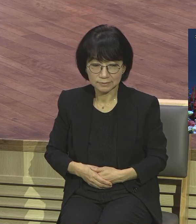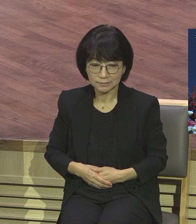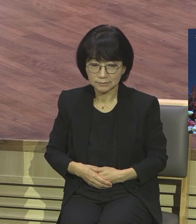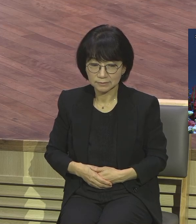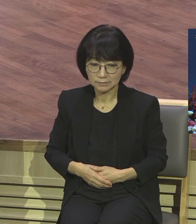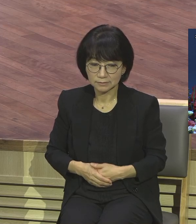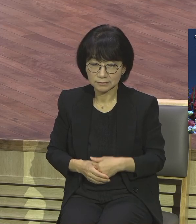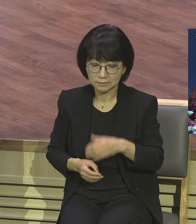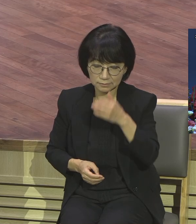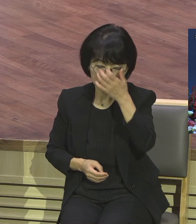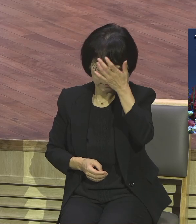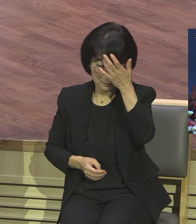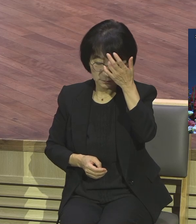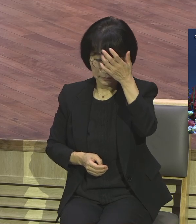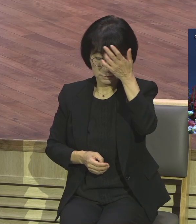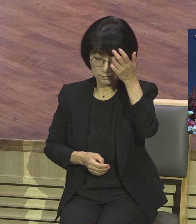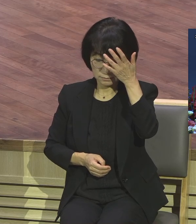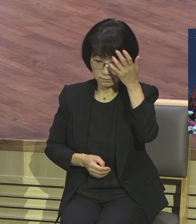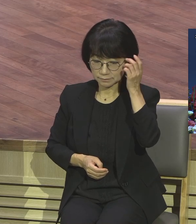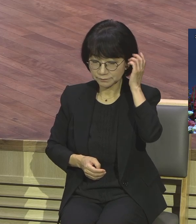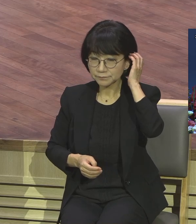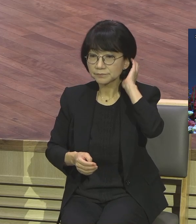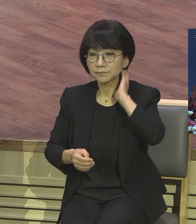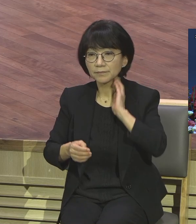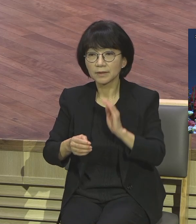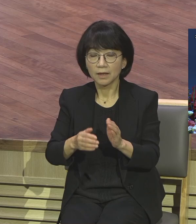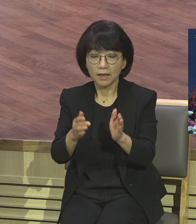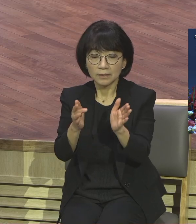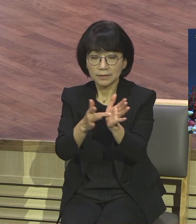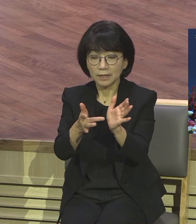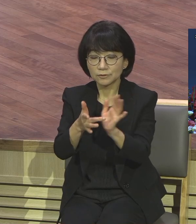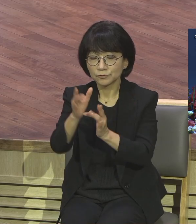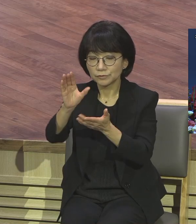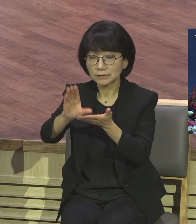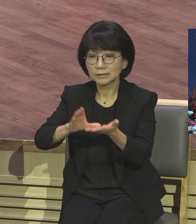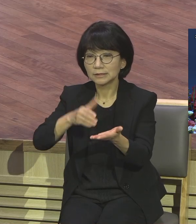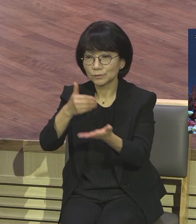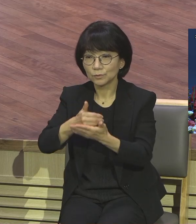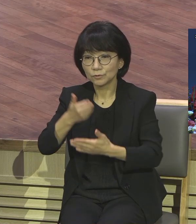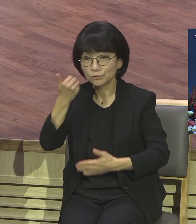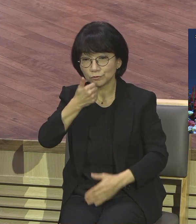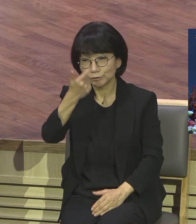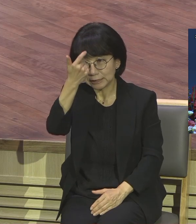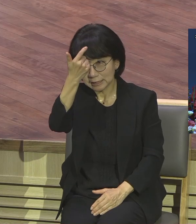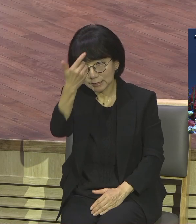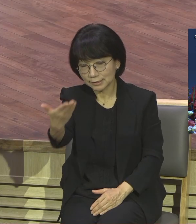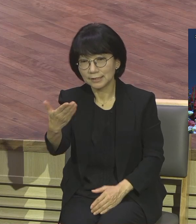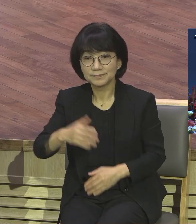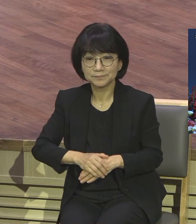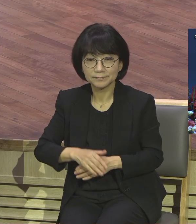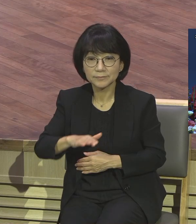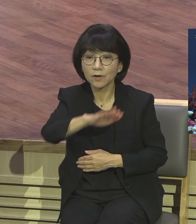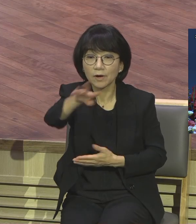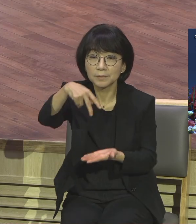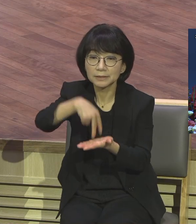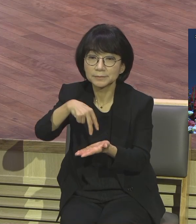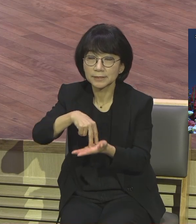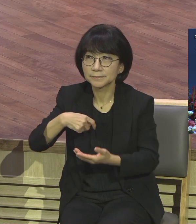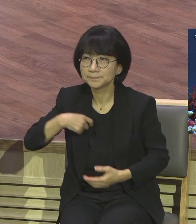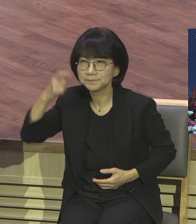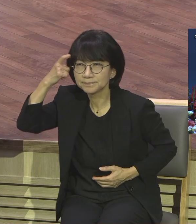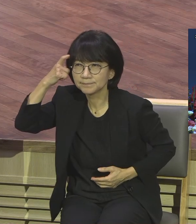여러분에게 예수 그리스도는 어떤 존재인가 라는 질문을 한다고 하면 여러분 뭐라고